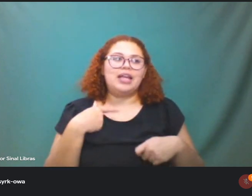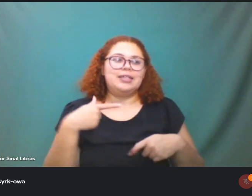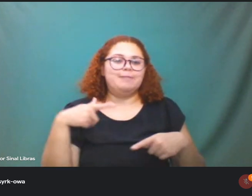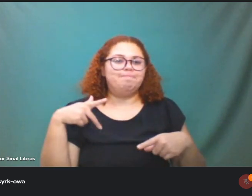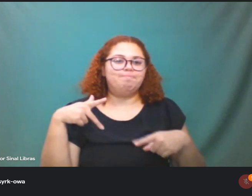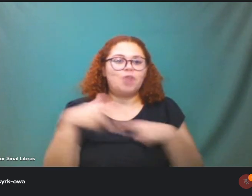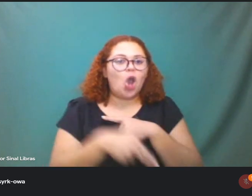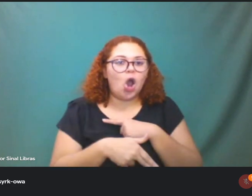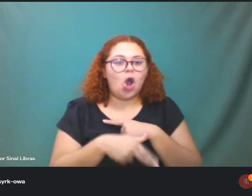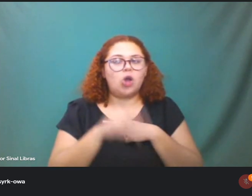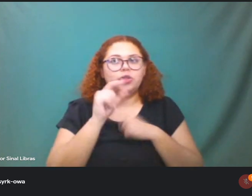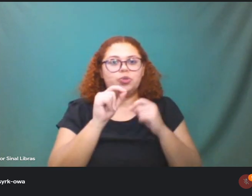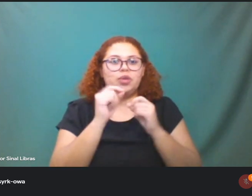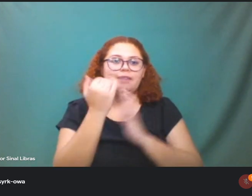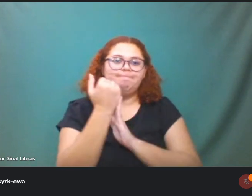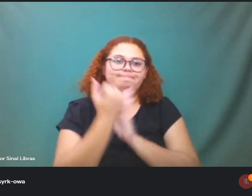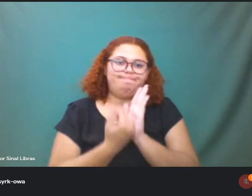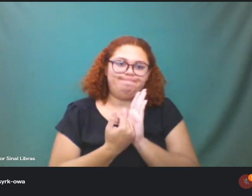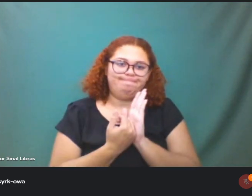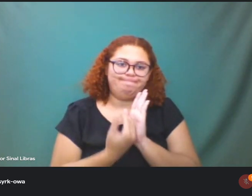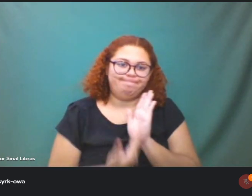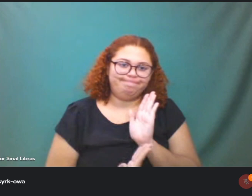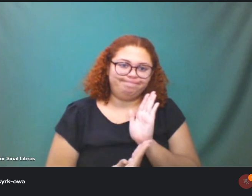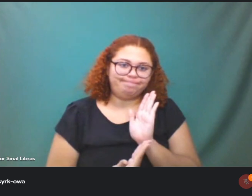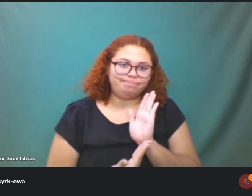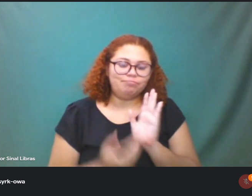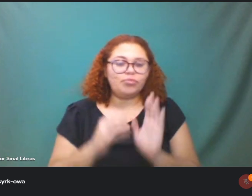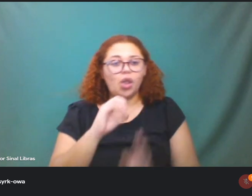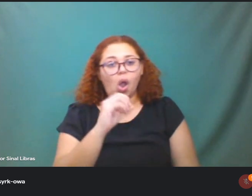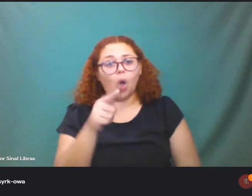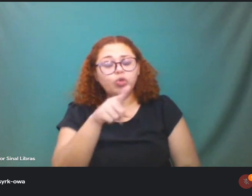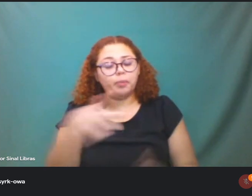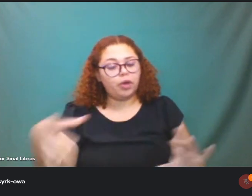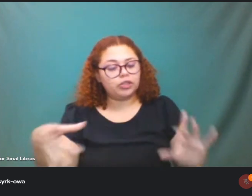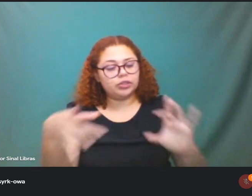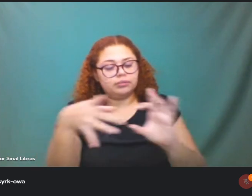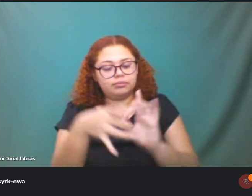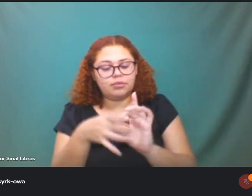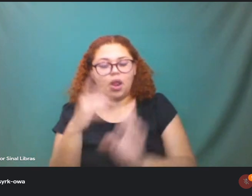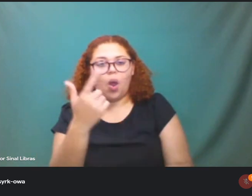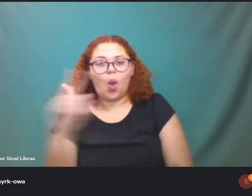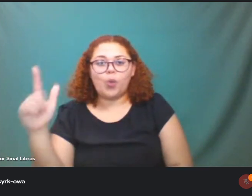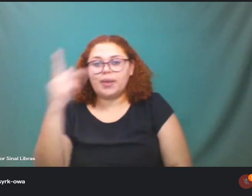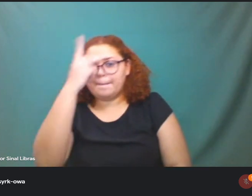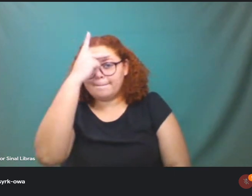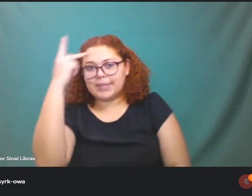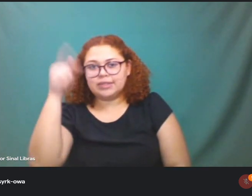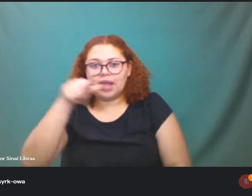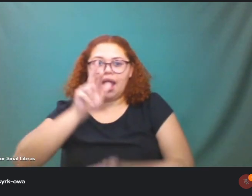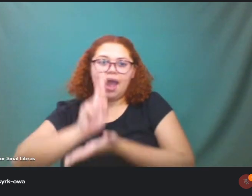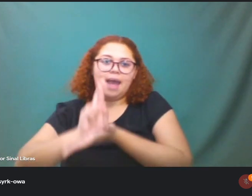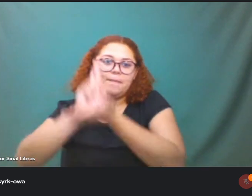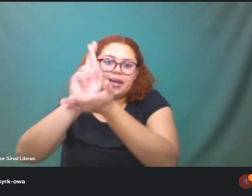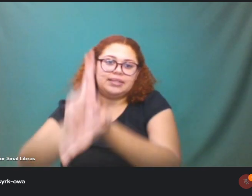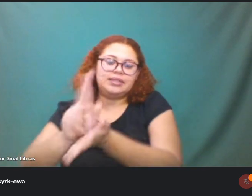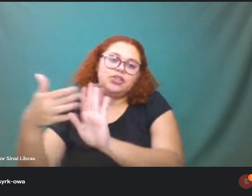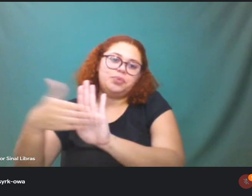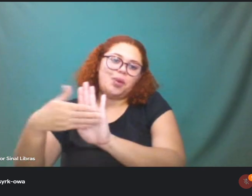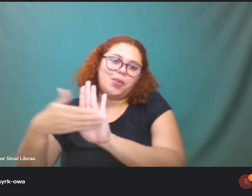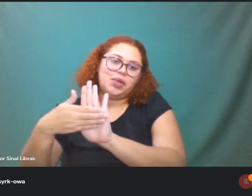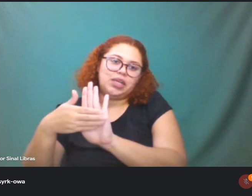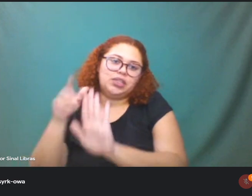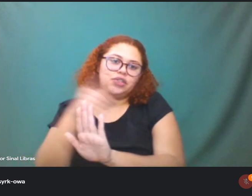orçamentário. Ou você pode se associar a amigos e amigas que têm empresas e você, outra pessoa ser proponente e você